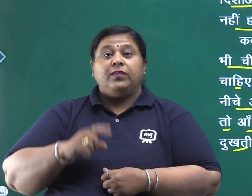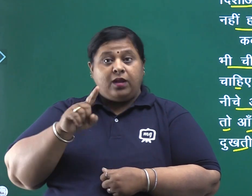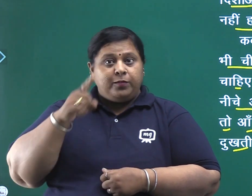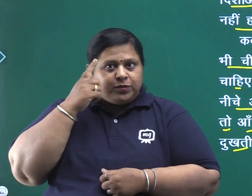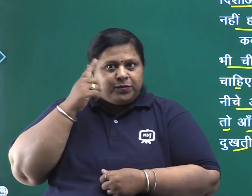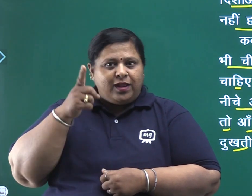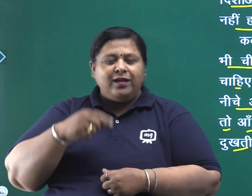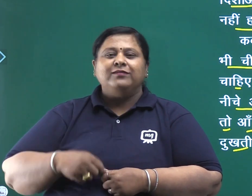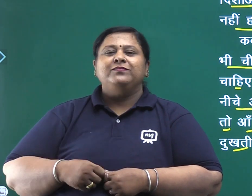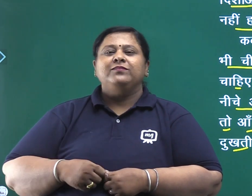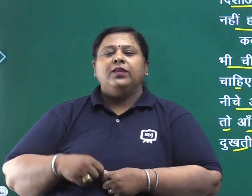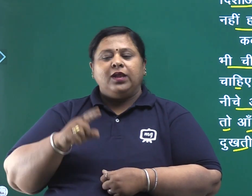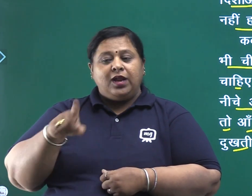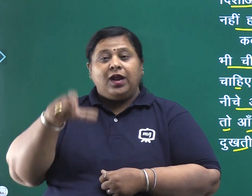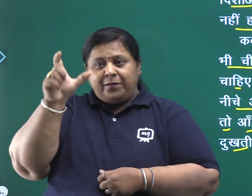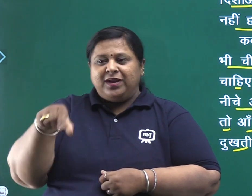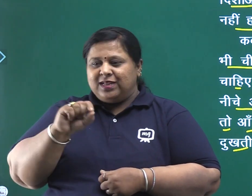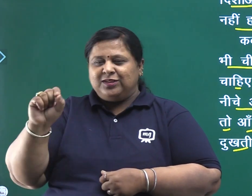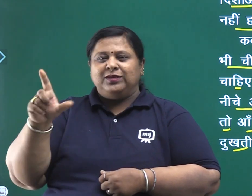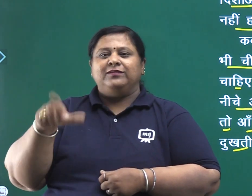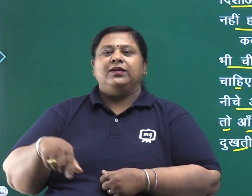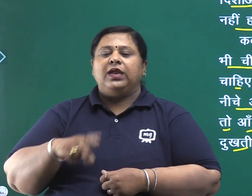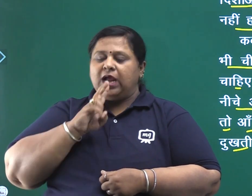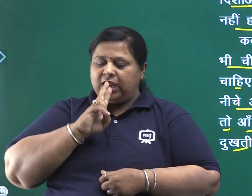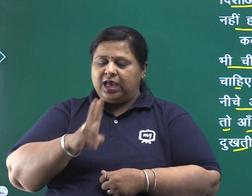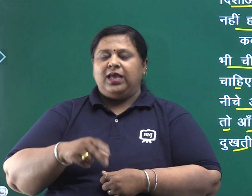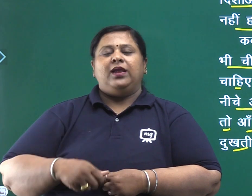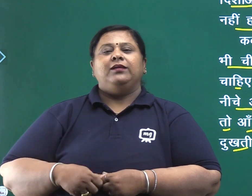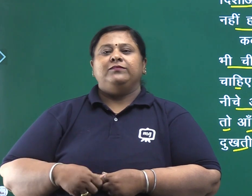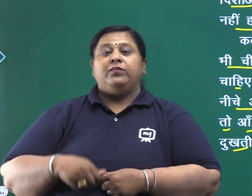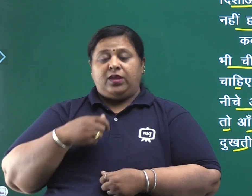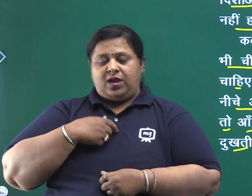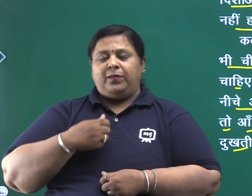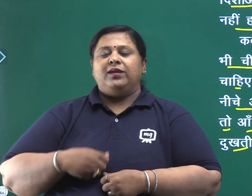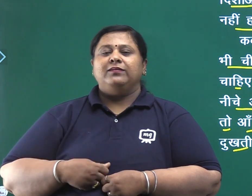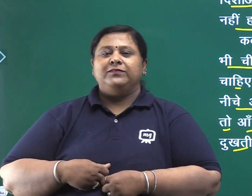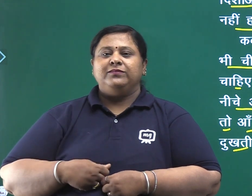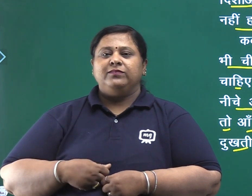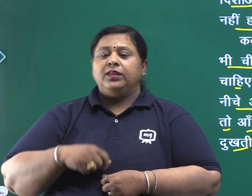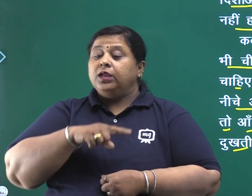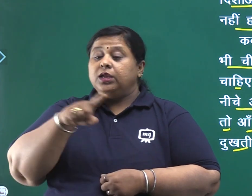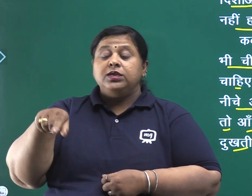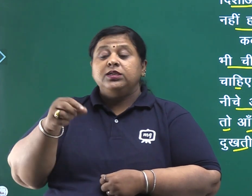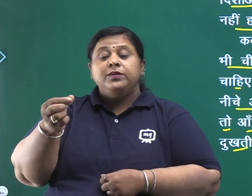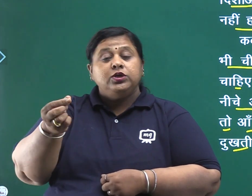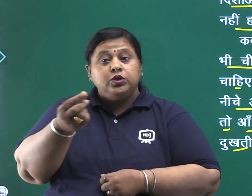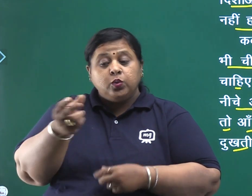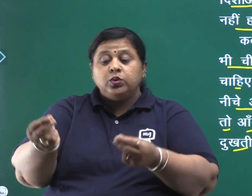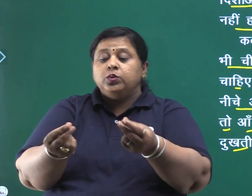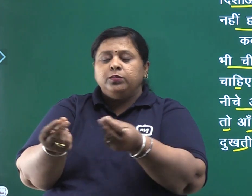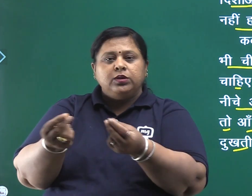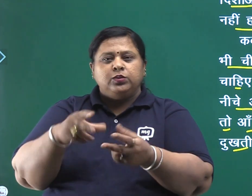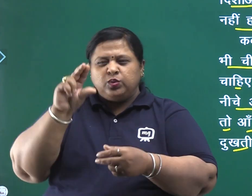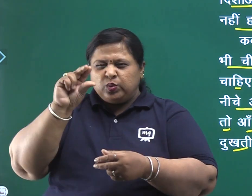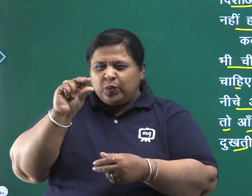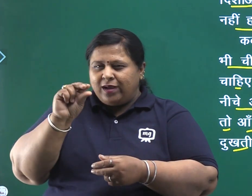आपको समझ आया? कबीरदास जी यहाँ कह रहे हैं कि हमको किसी भी चीज़ को